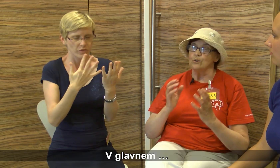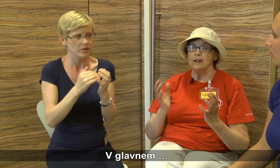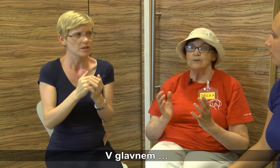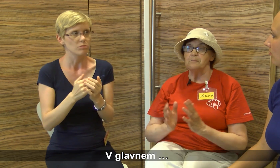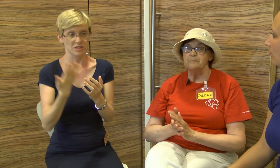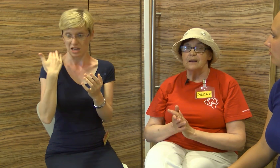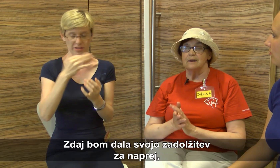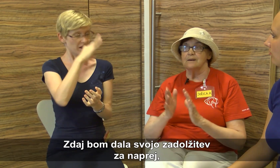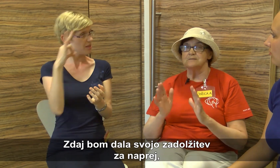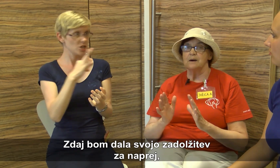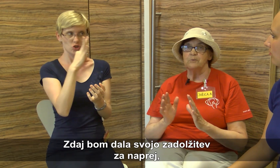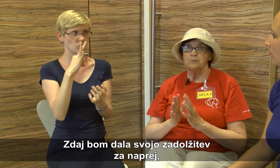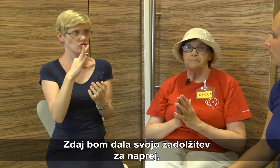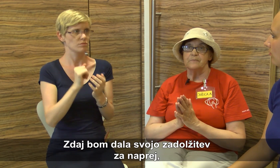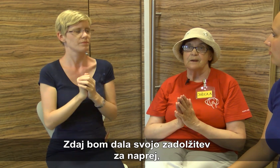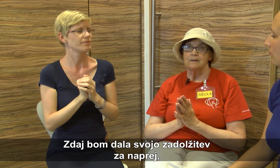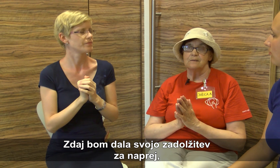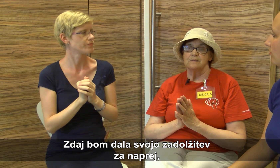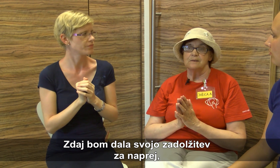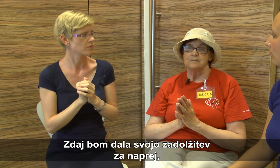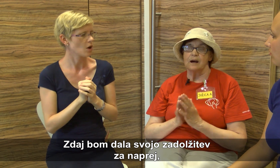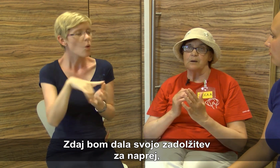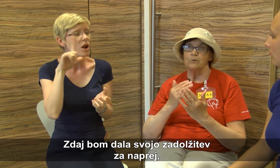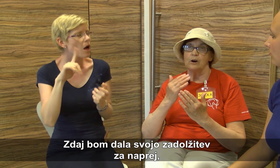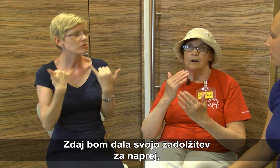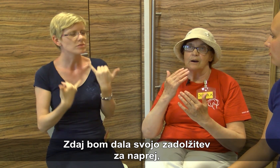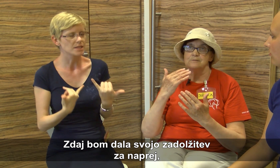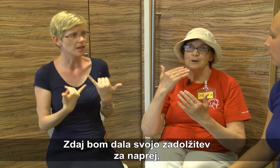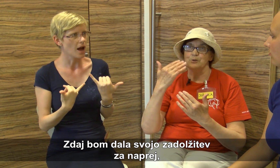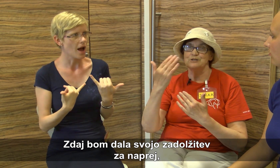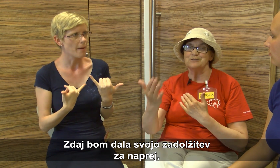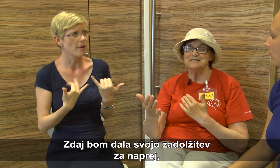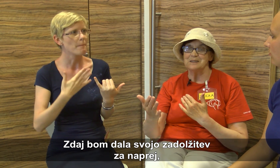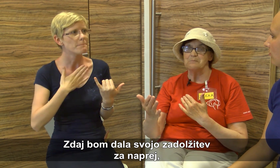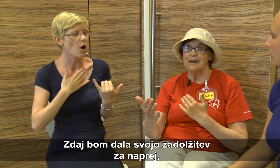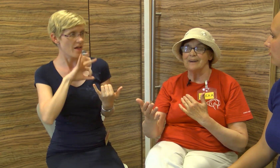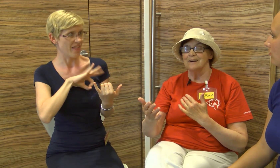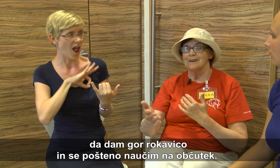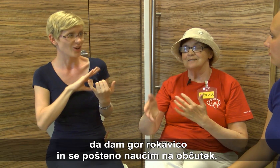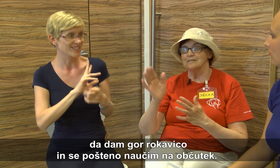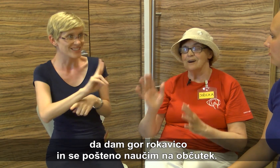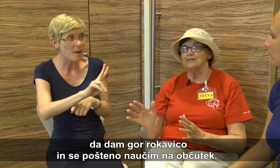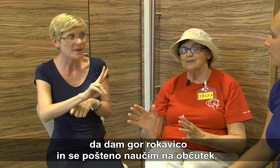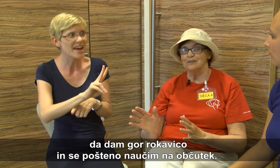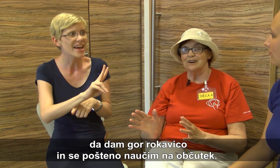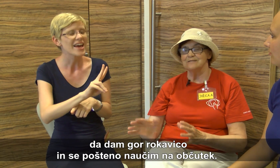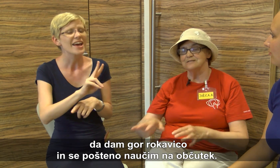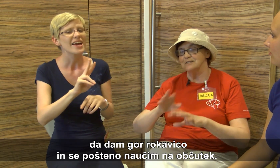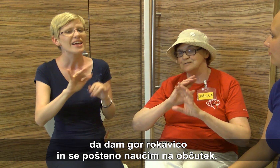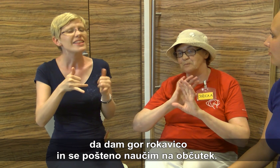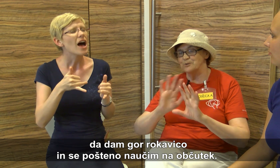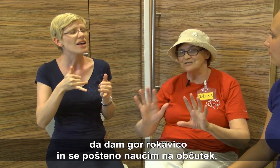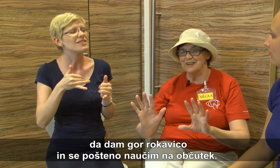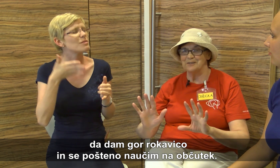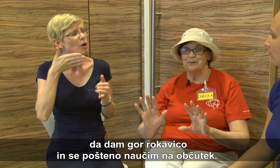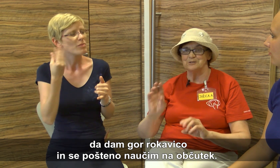No, v glavnem, zdaj bom tale moja zadolžitev za naprej, da je zarnova rokavica, da